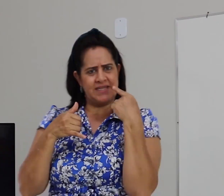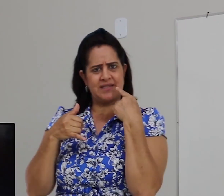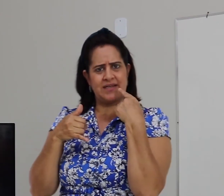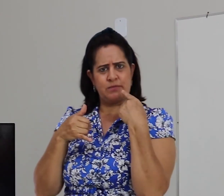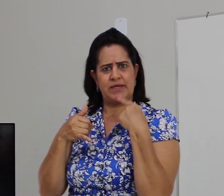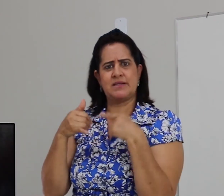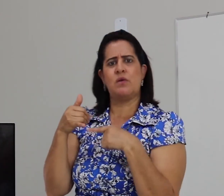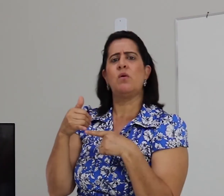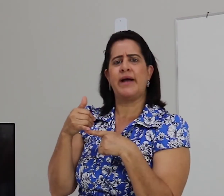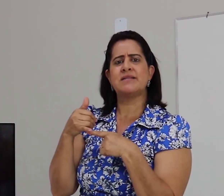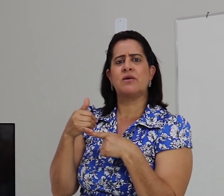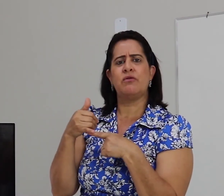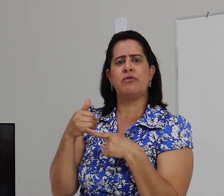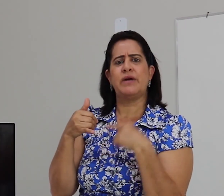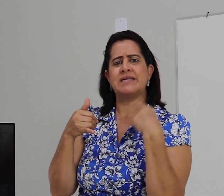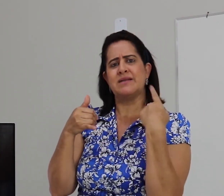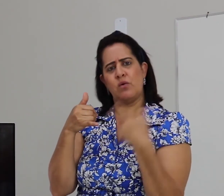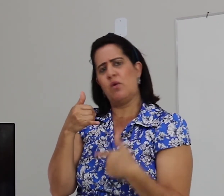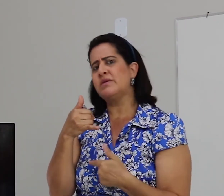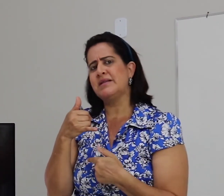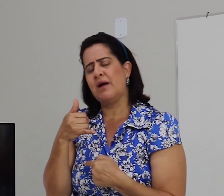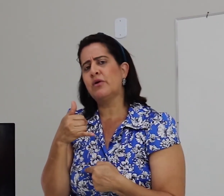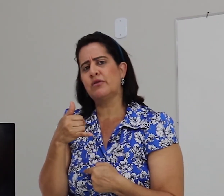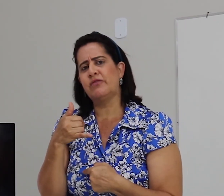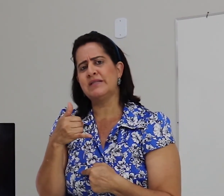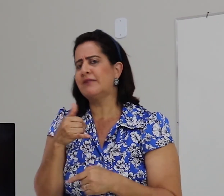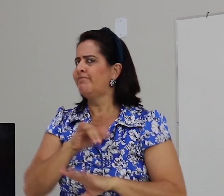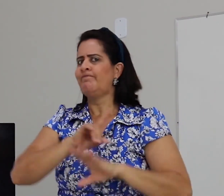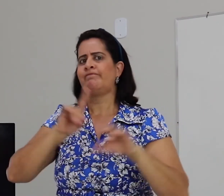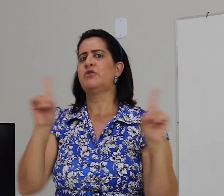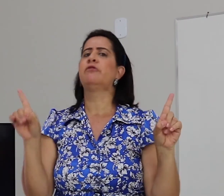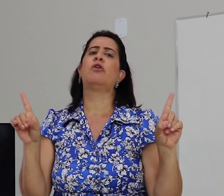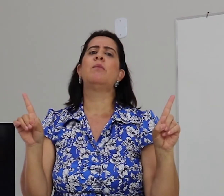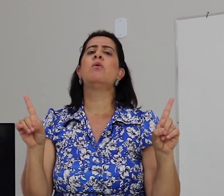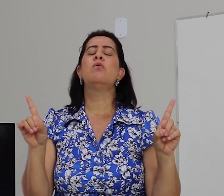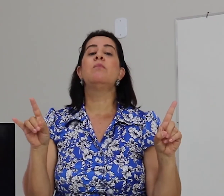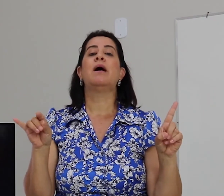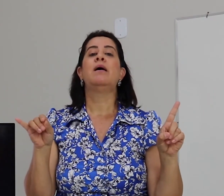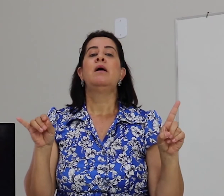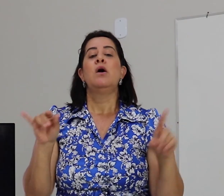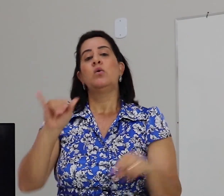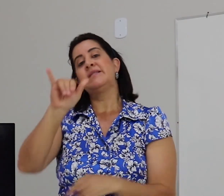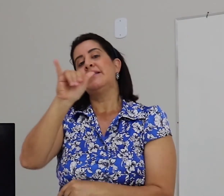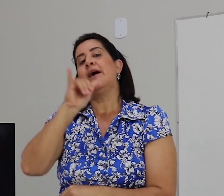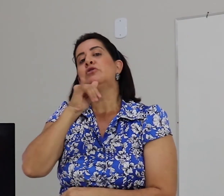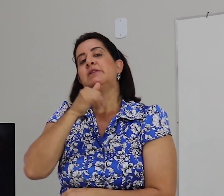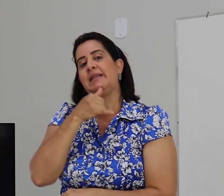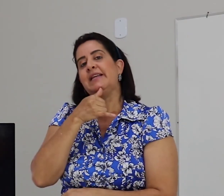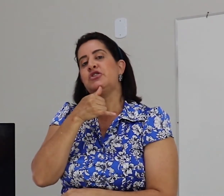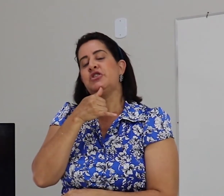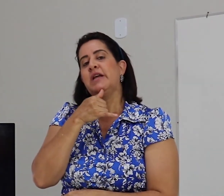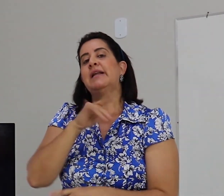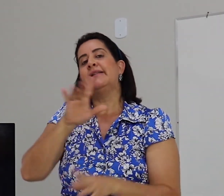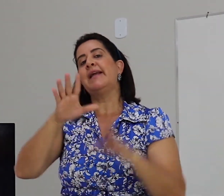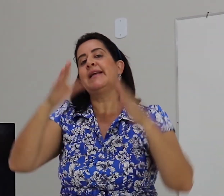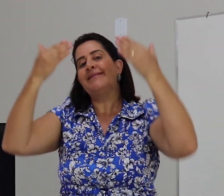essa expressão com essa configuração, com o sinal que eu estou fazendo? De forma alguma. O sinal de triste, ele tem que